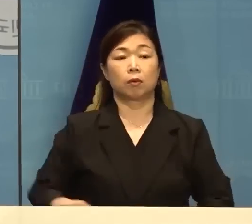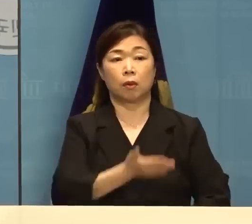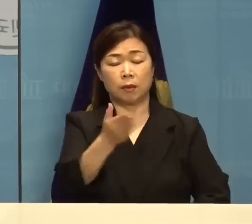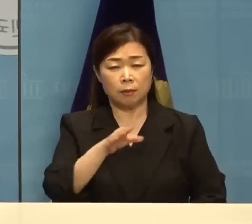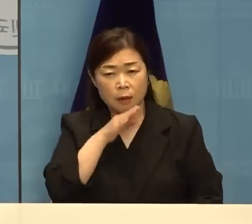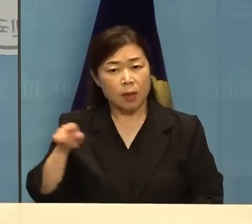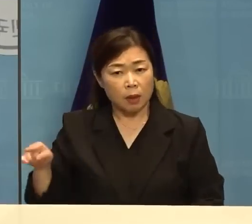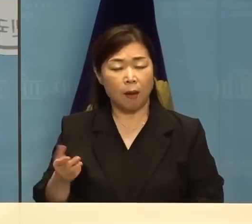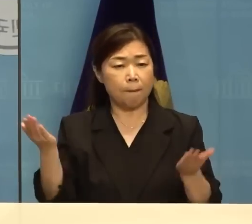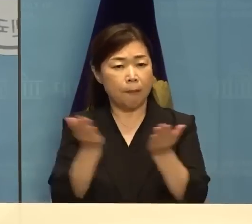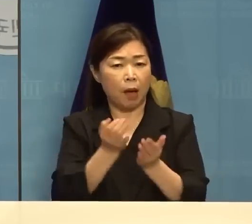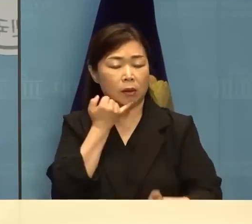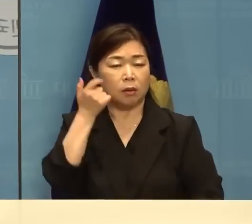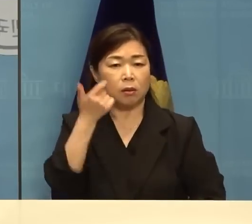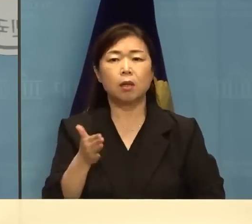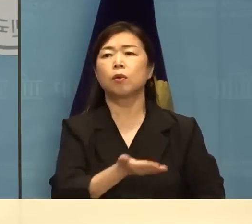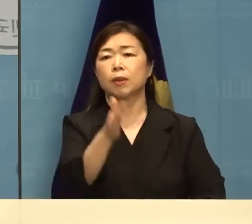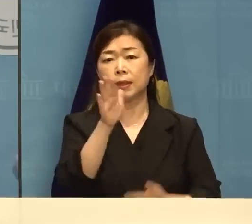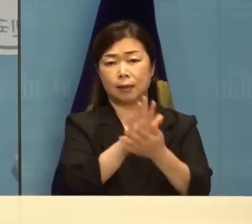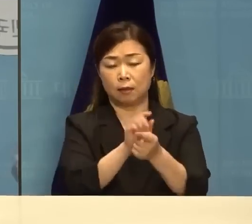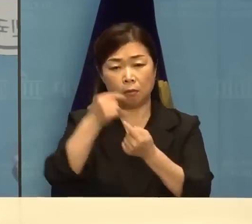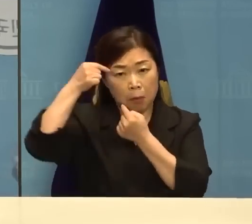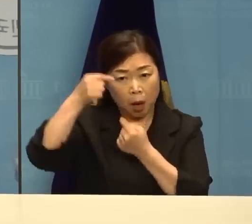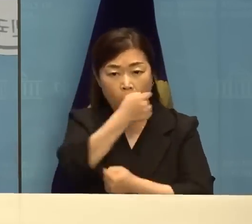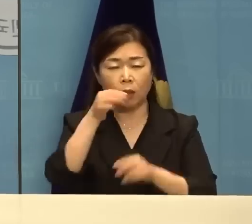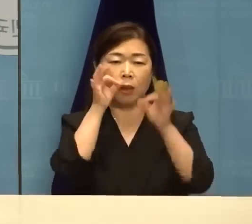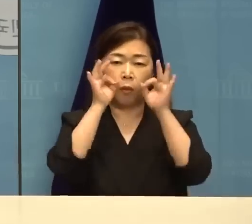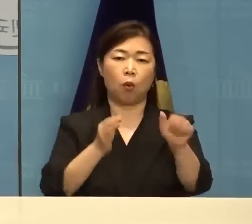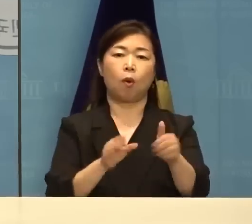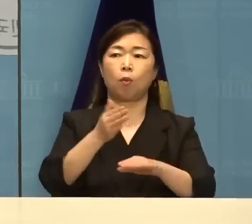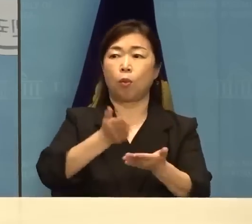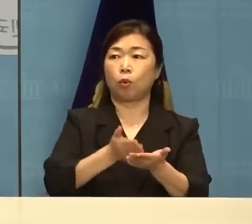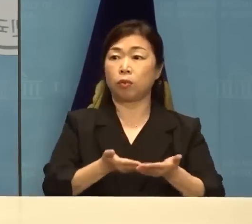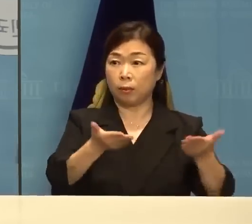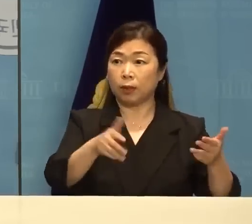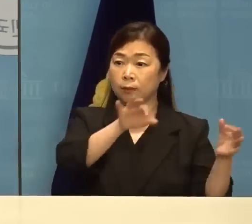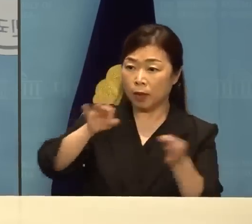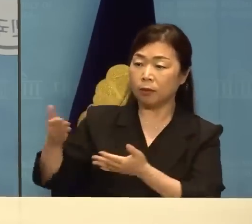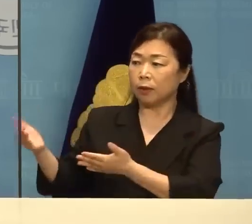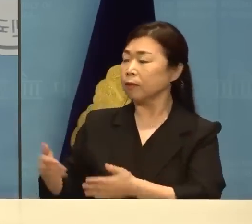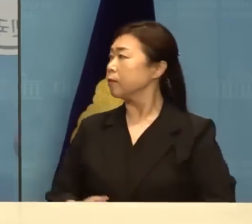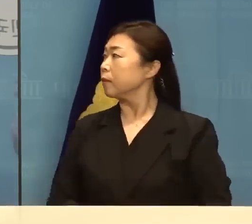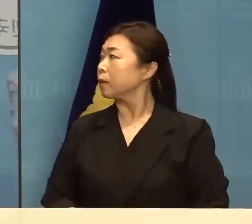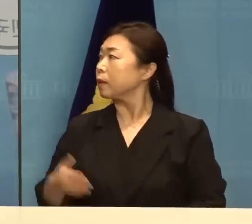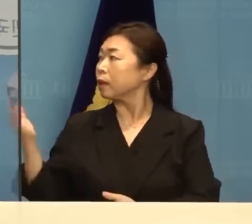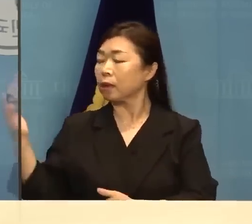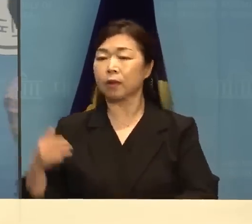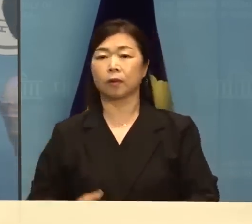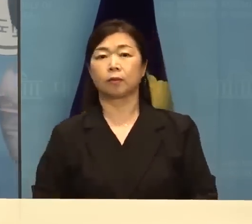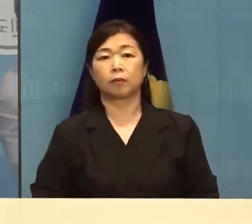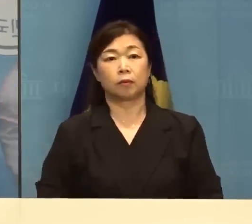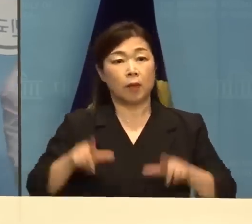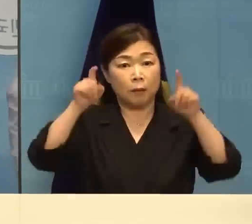과연 이런 것이 적절한지 여러분들이 확인하시고 또 올바르게 보도해 주시기를 바랍니다. 여러분 지금부터 보시기 바랍니다. 자,